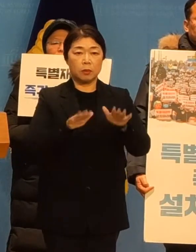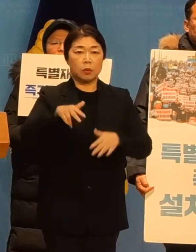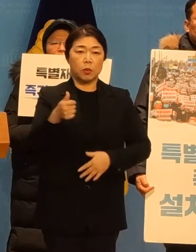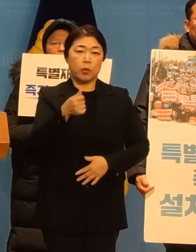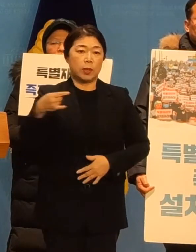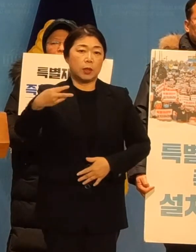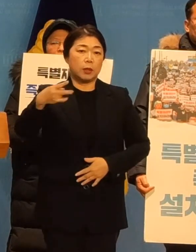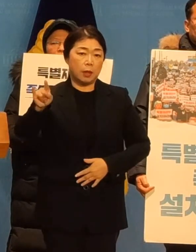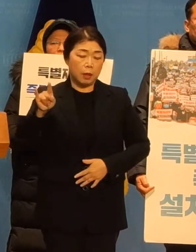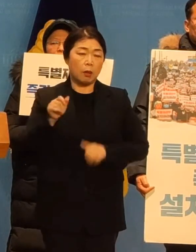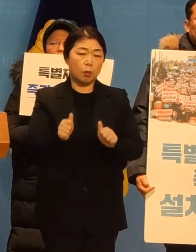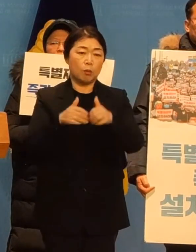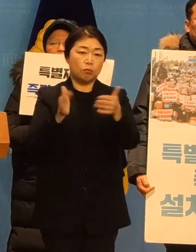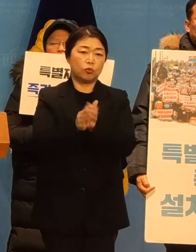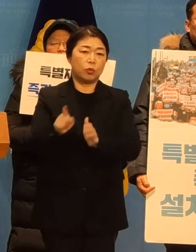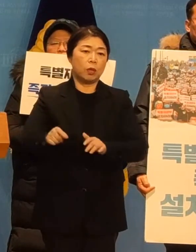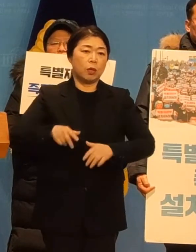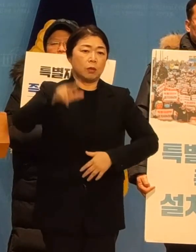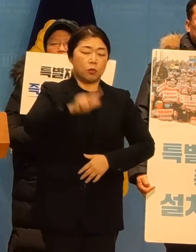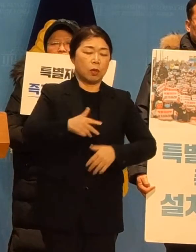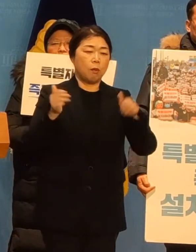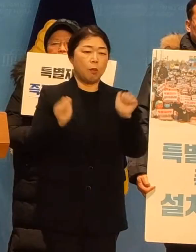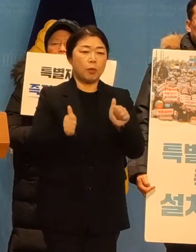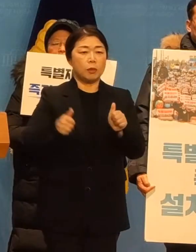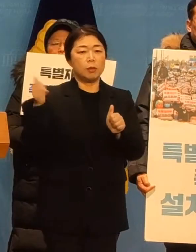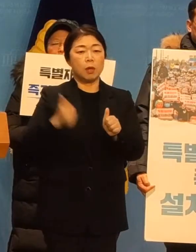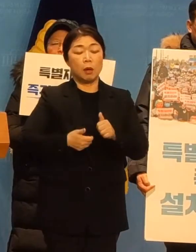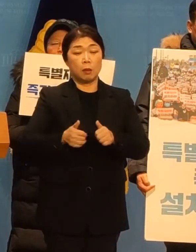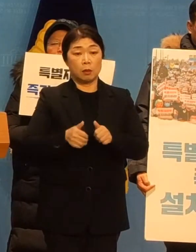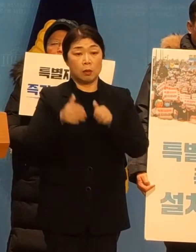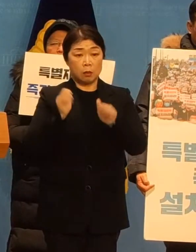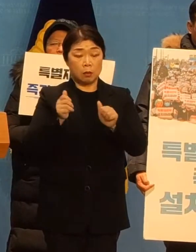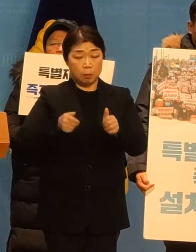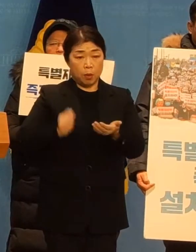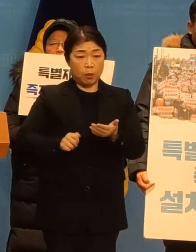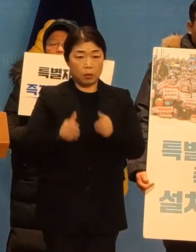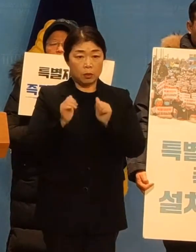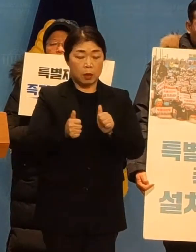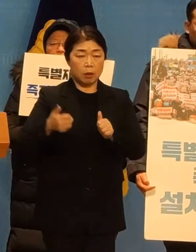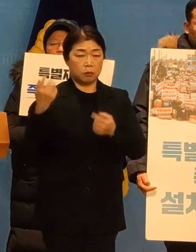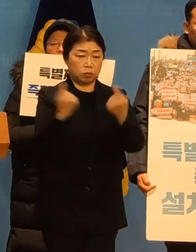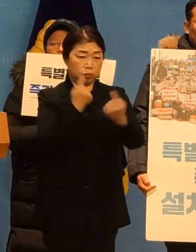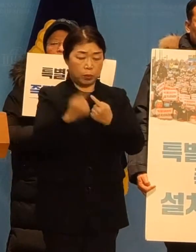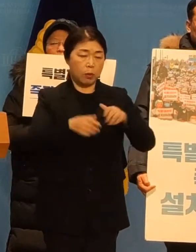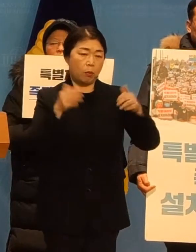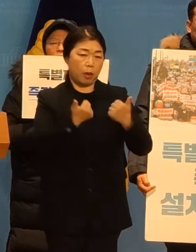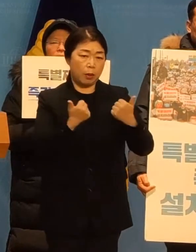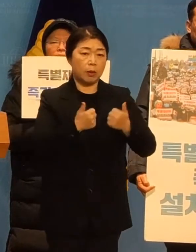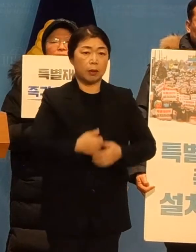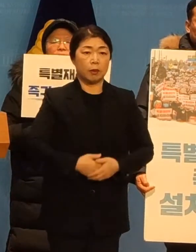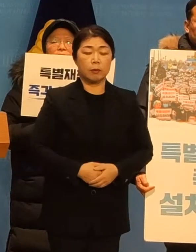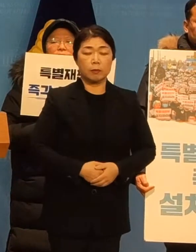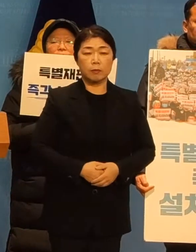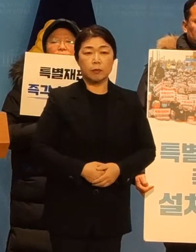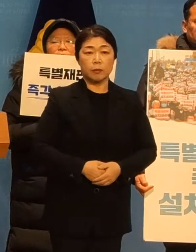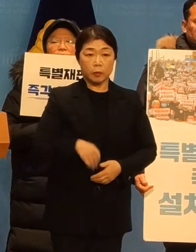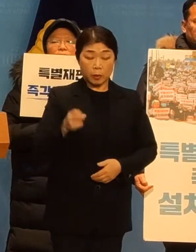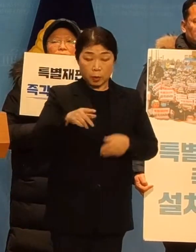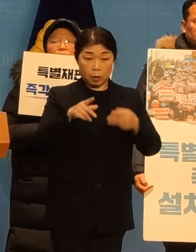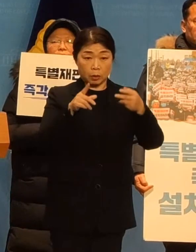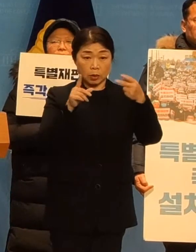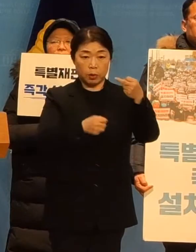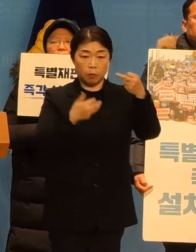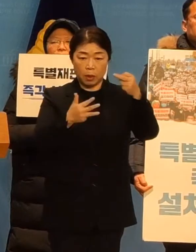사법부는 전국 법원장 회의를 열고 내란 전담 재판부에 대한 대응을 논의한다. 8일에는